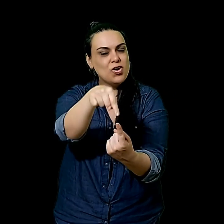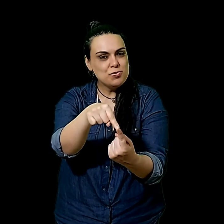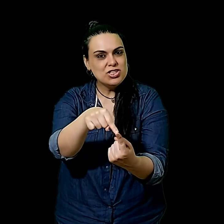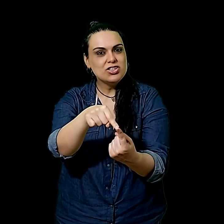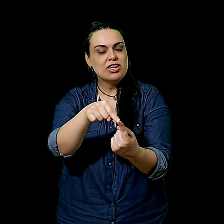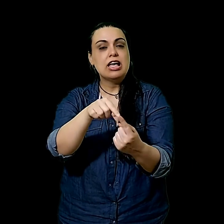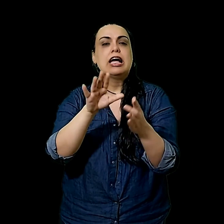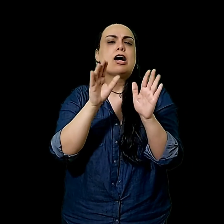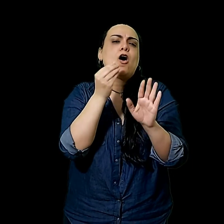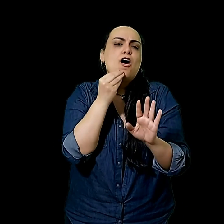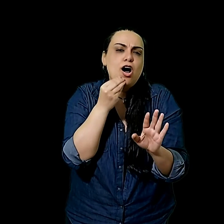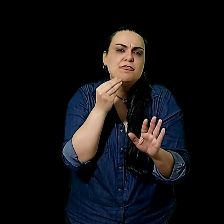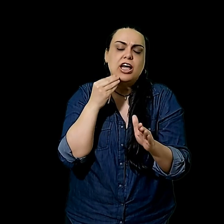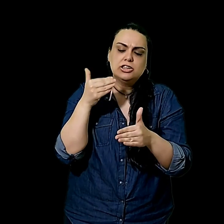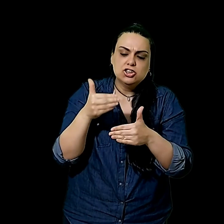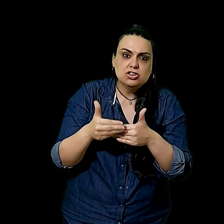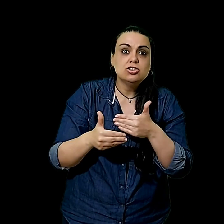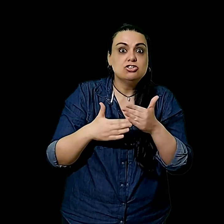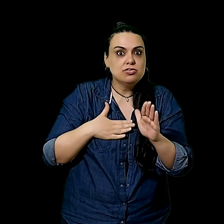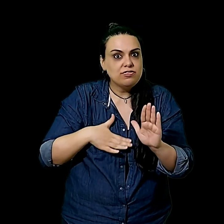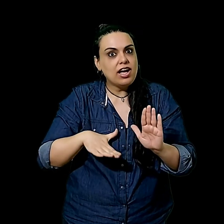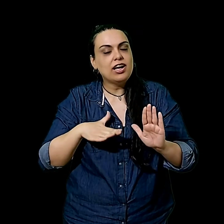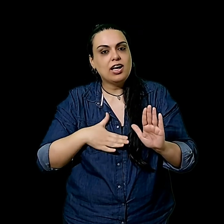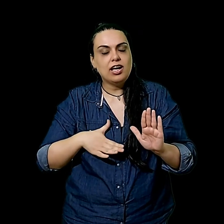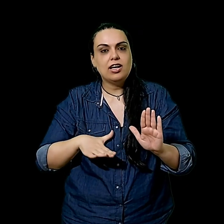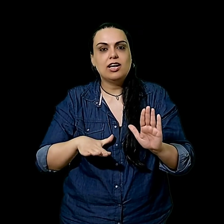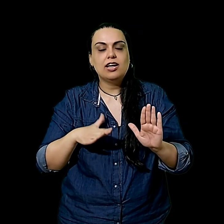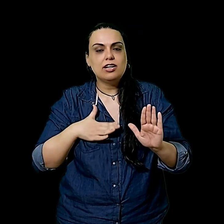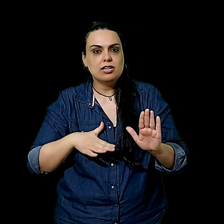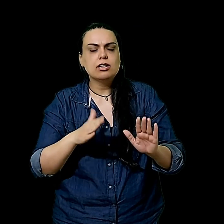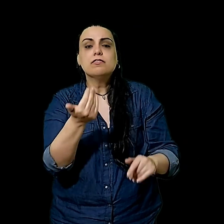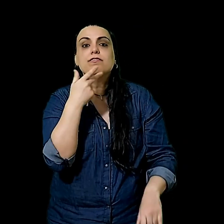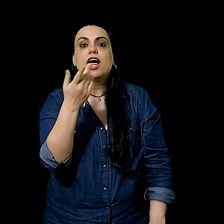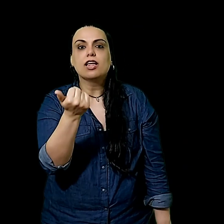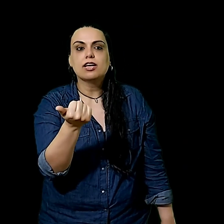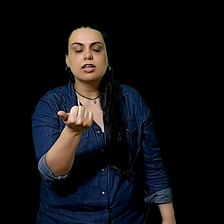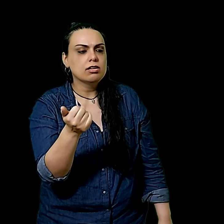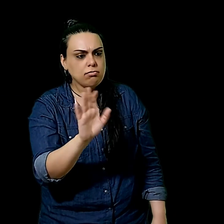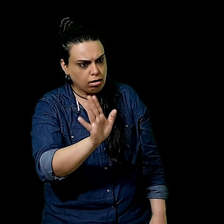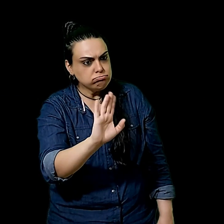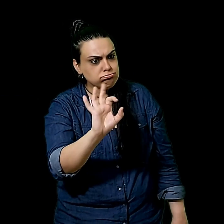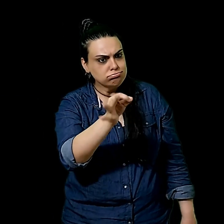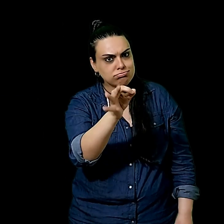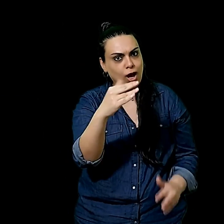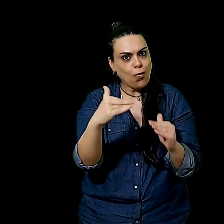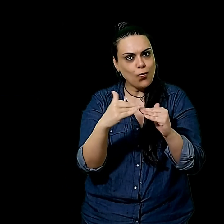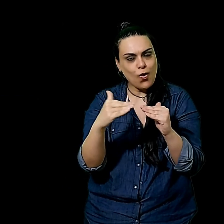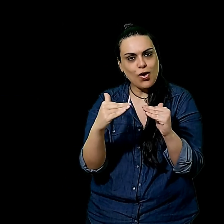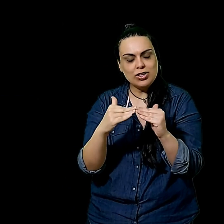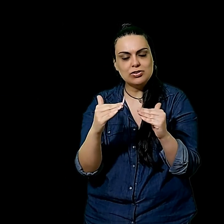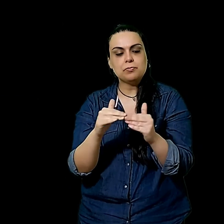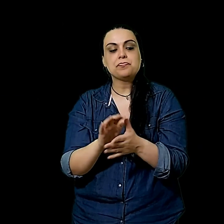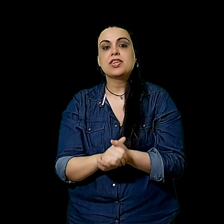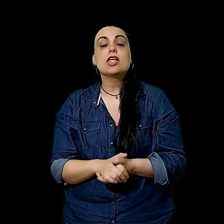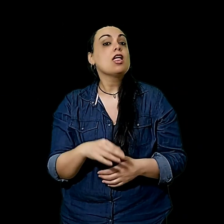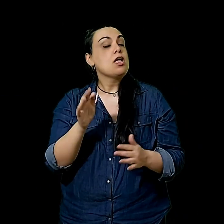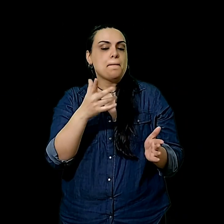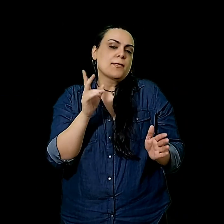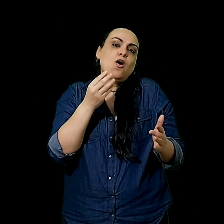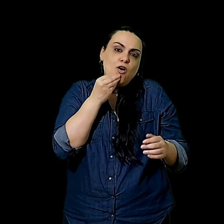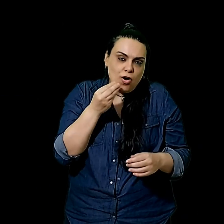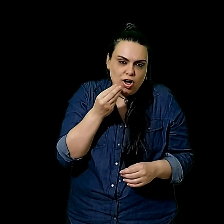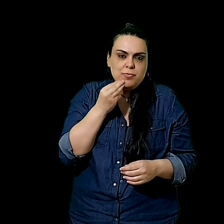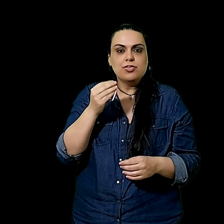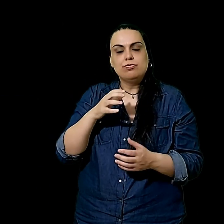avançar na mesma velocidade de antes. Fala. Não é isso, estou concordando. Não vai avançar na